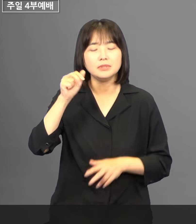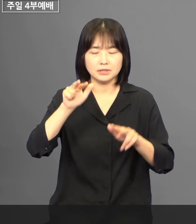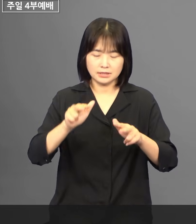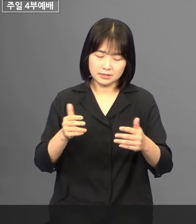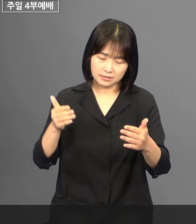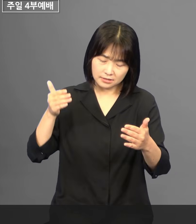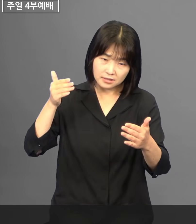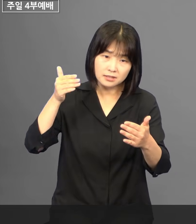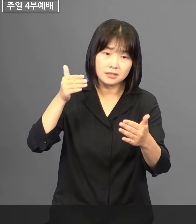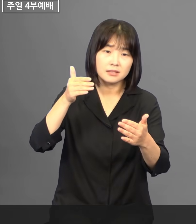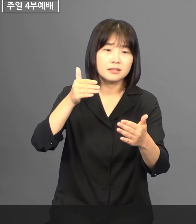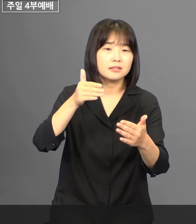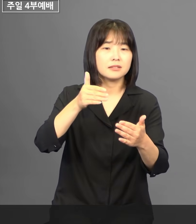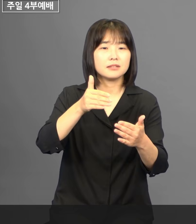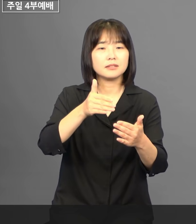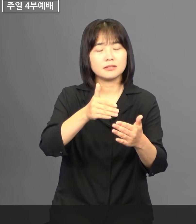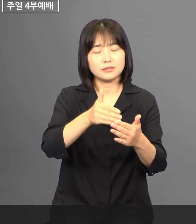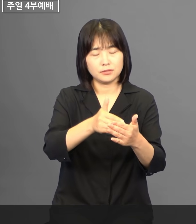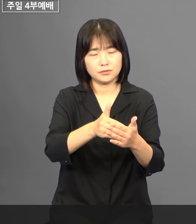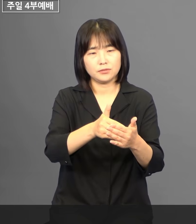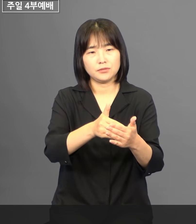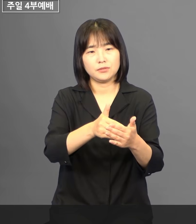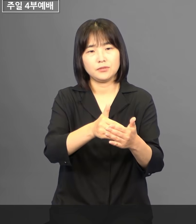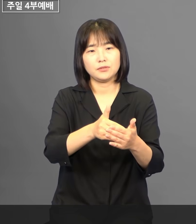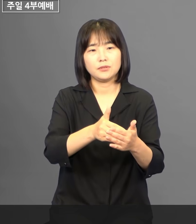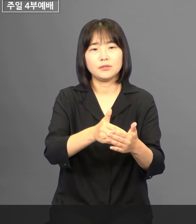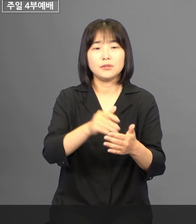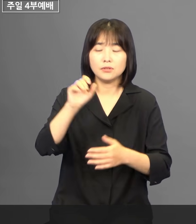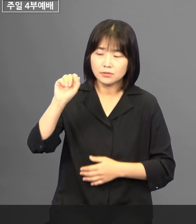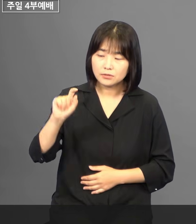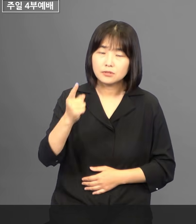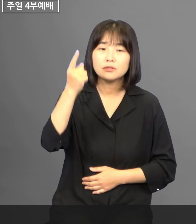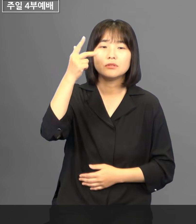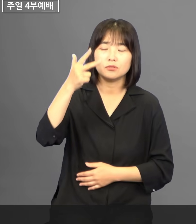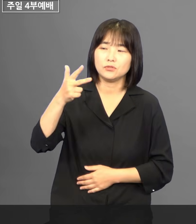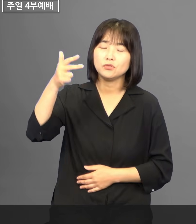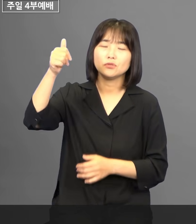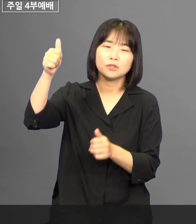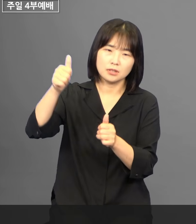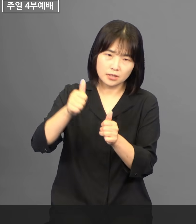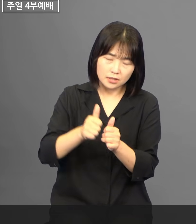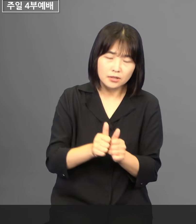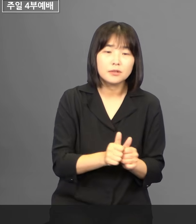알았는데 여기까지 온 것도 주가